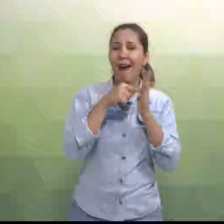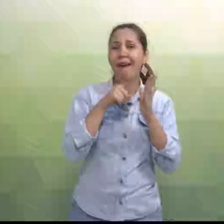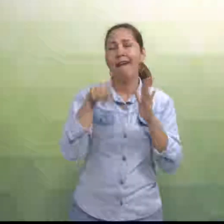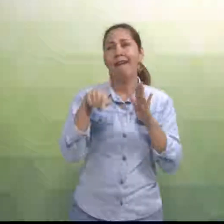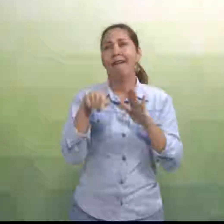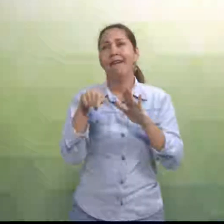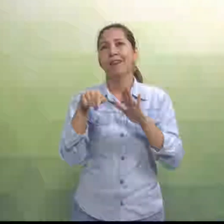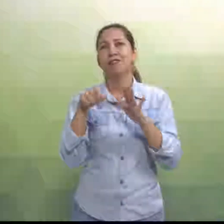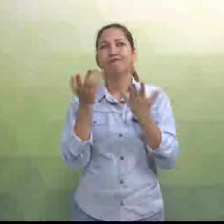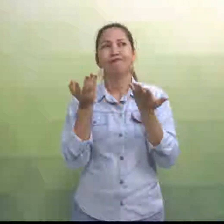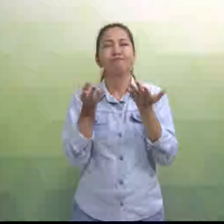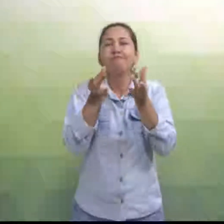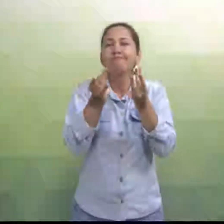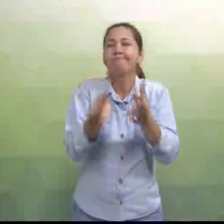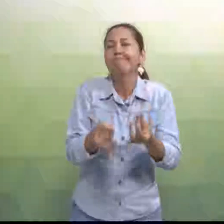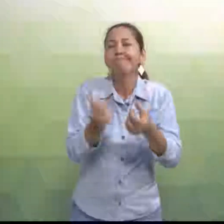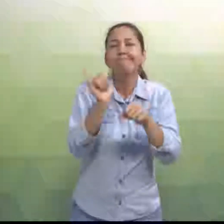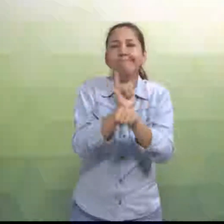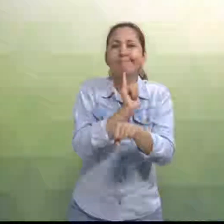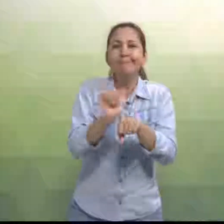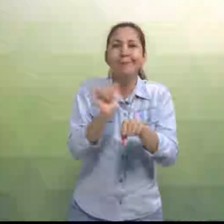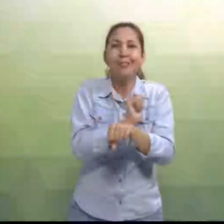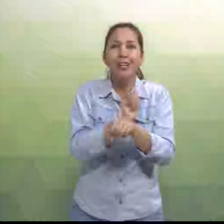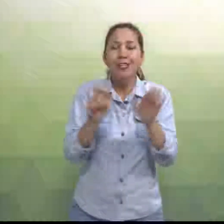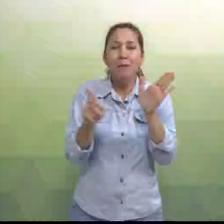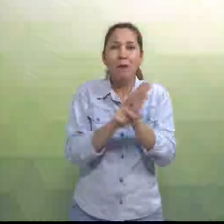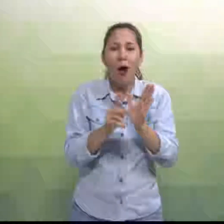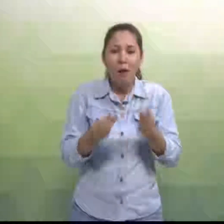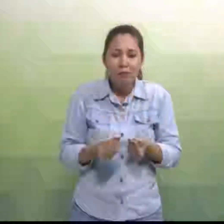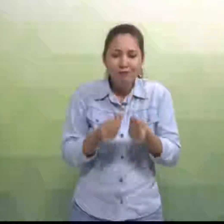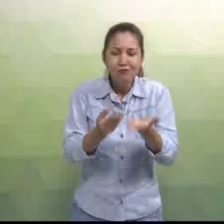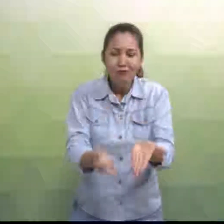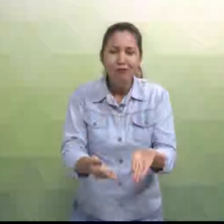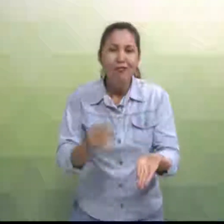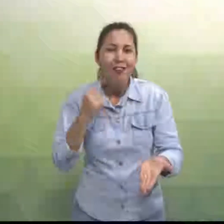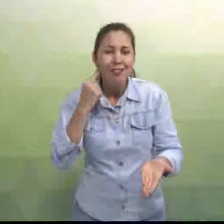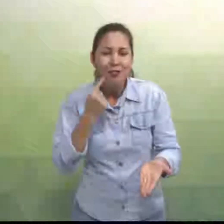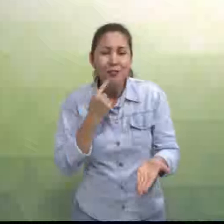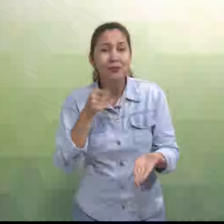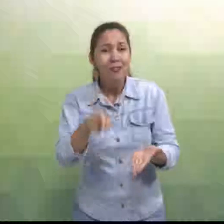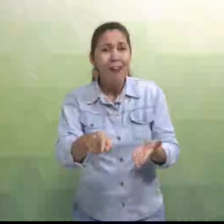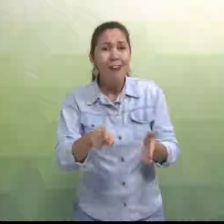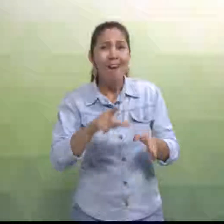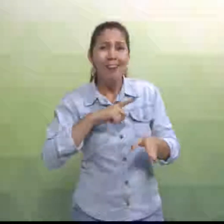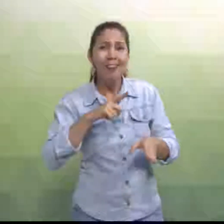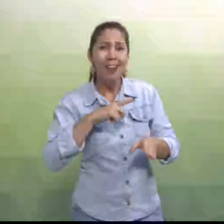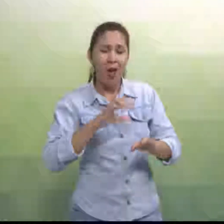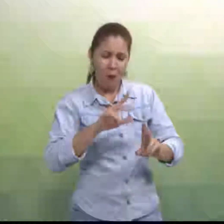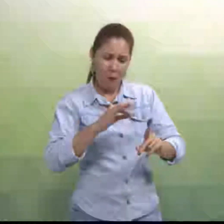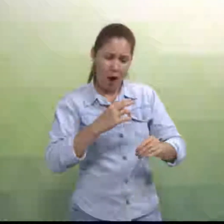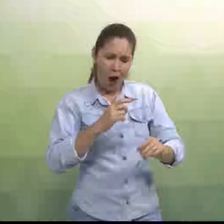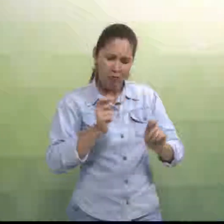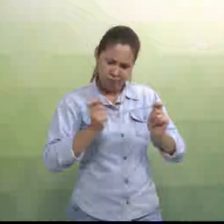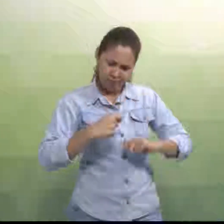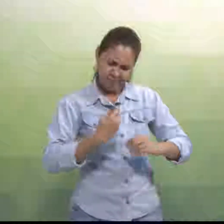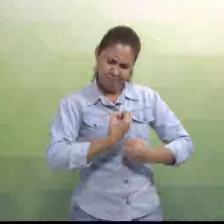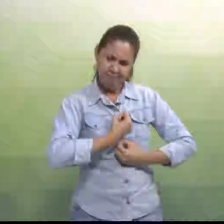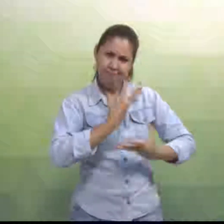currículo. São detalhes, estratégias que devem ser oferecidas aos surdos, de forma que ele se sinta